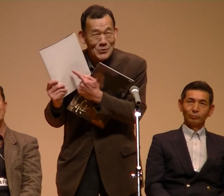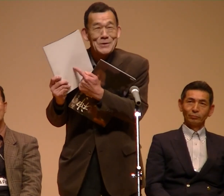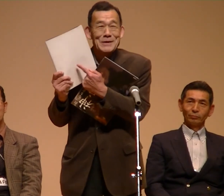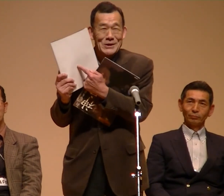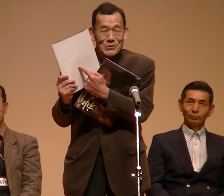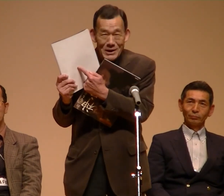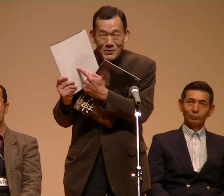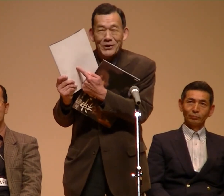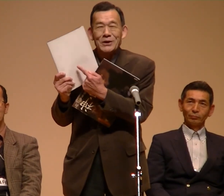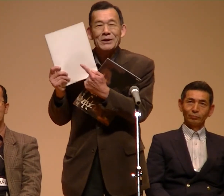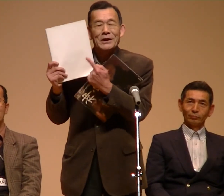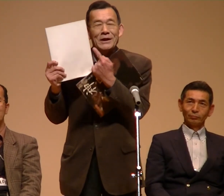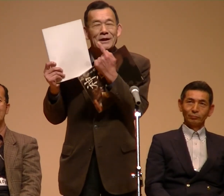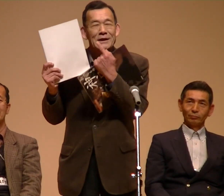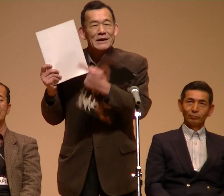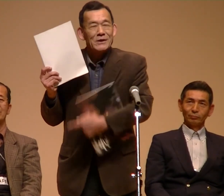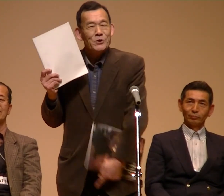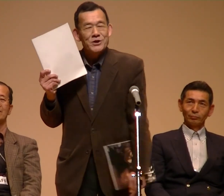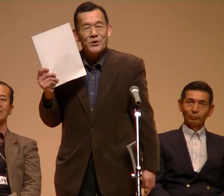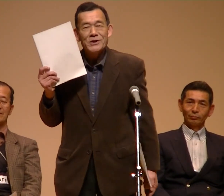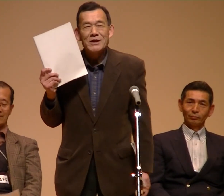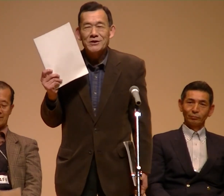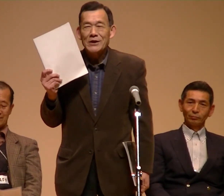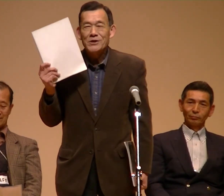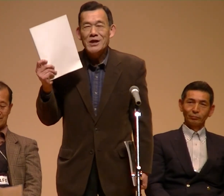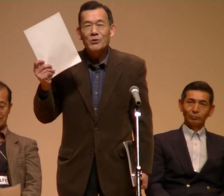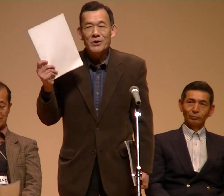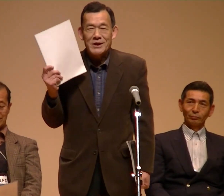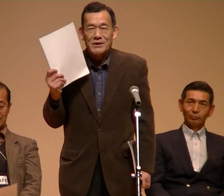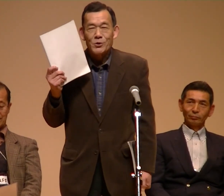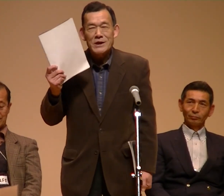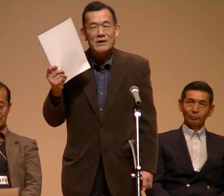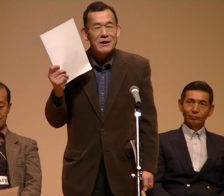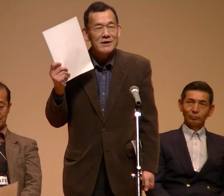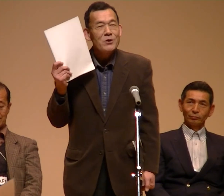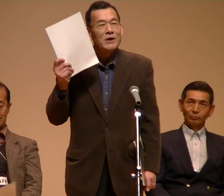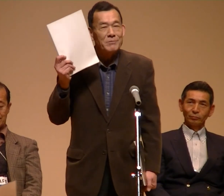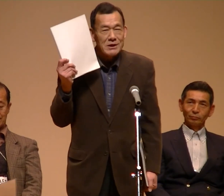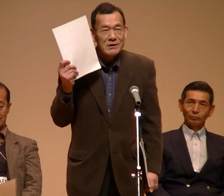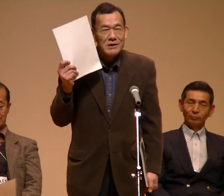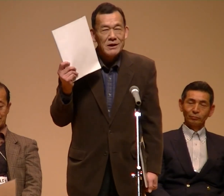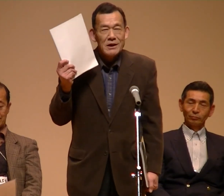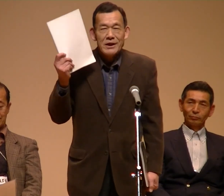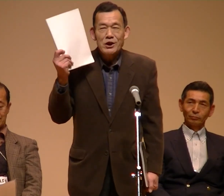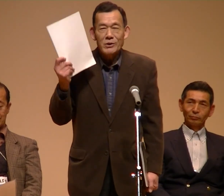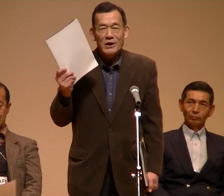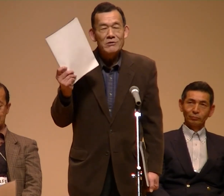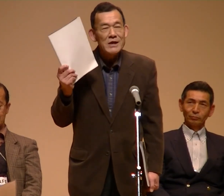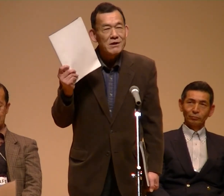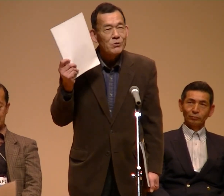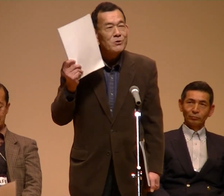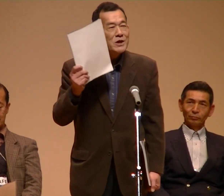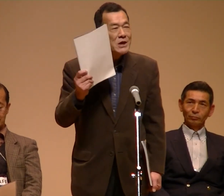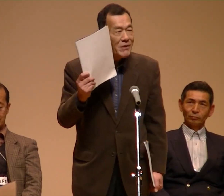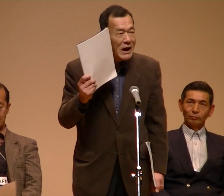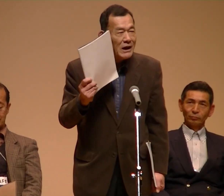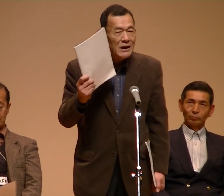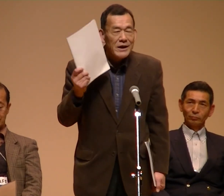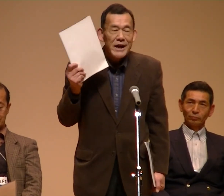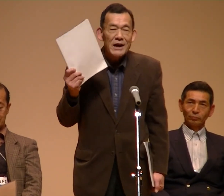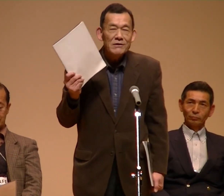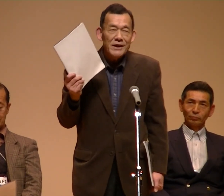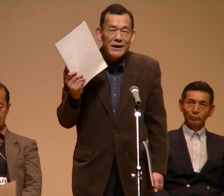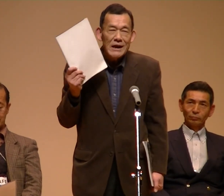が欲しいなと思いますけど、それでも54キロですよ。あと2基残りです。5月になったらゼロになります。で、去年の夏はこの地域